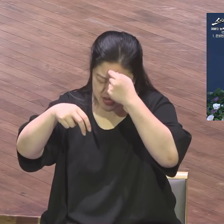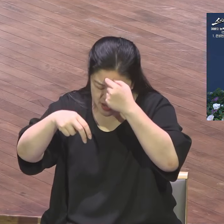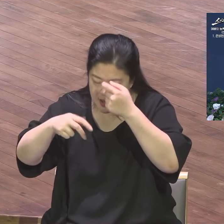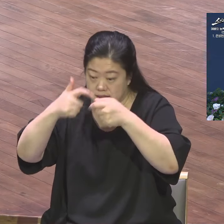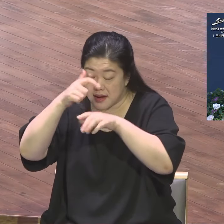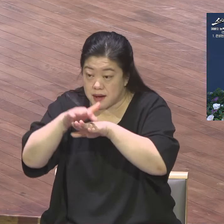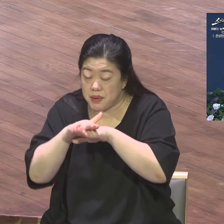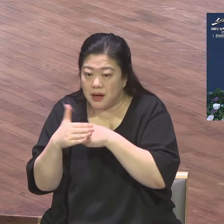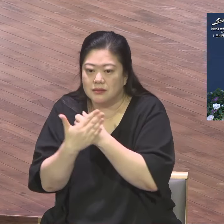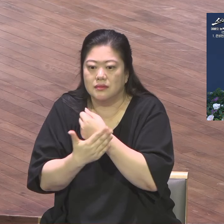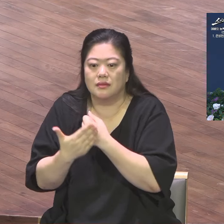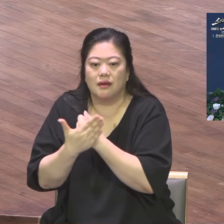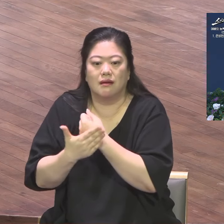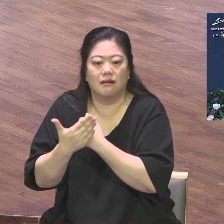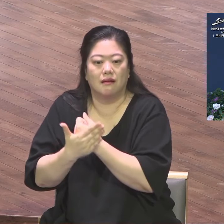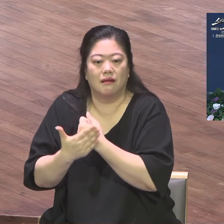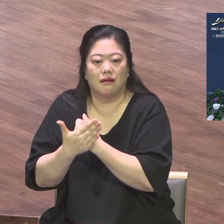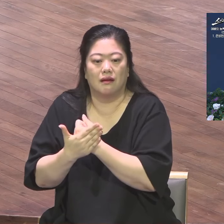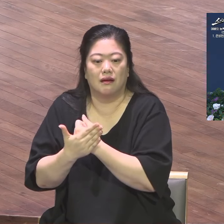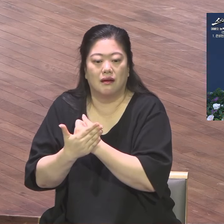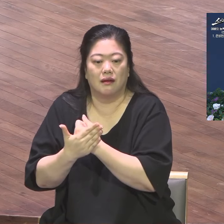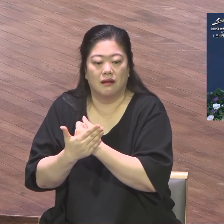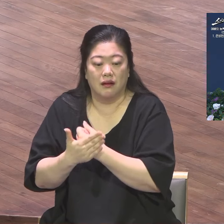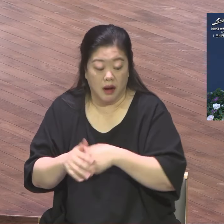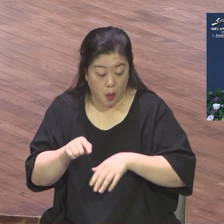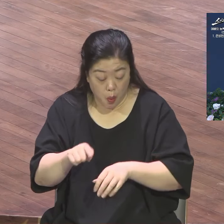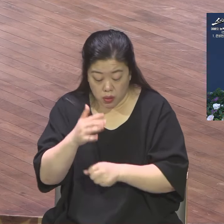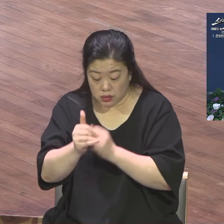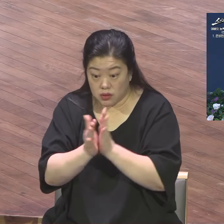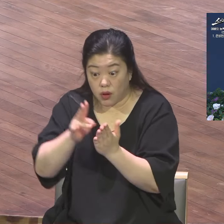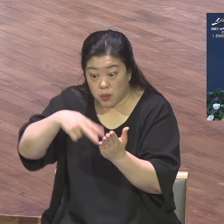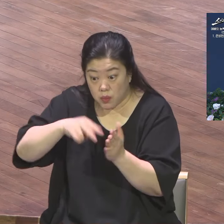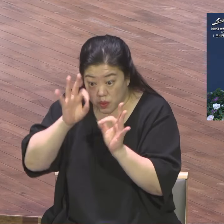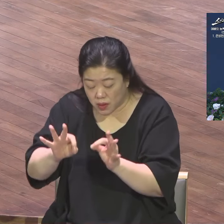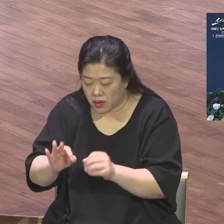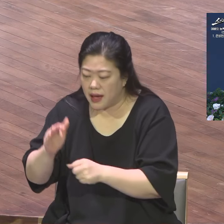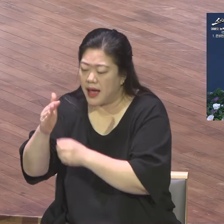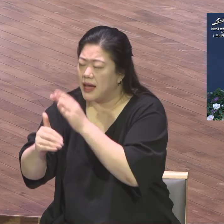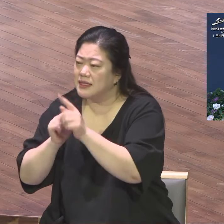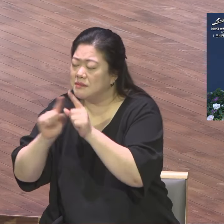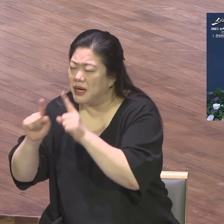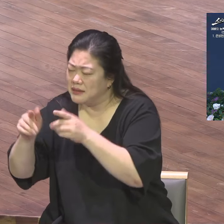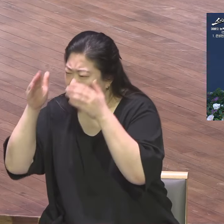말씀을 듣는 것이 우미한 자들이 재물 드리기보다 나으니라.